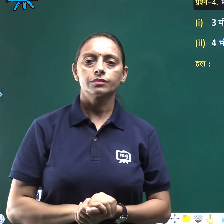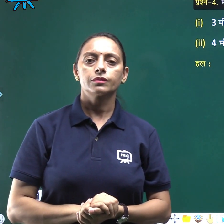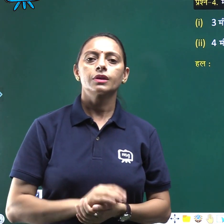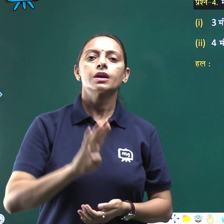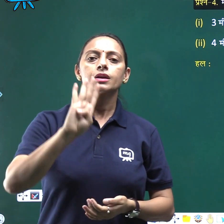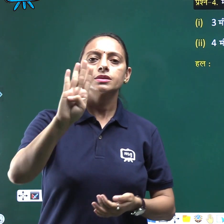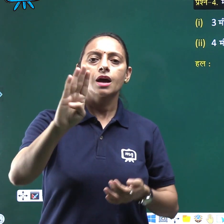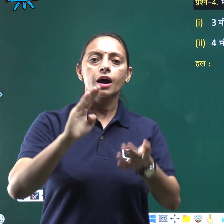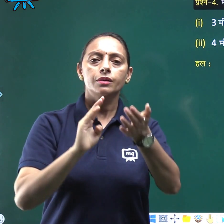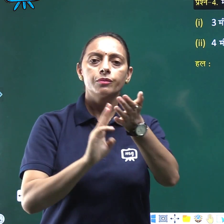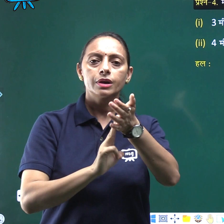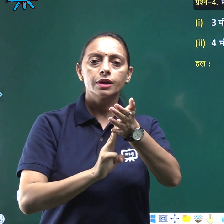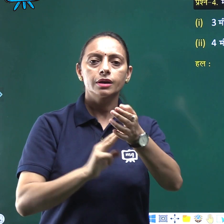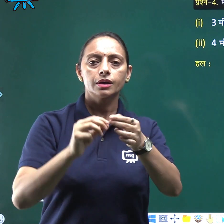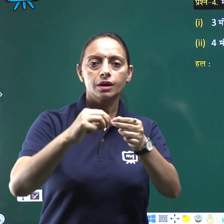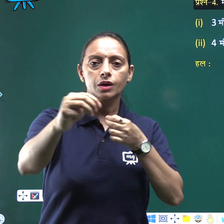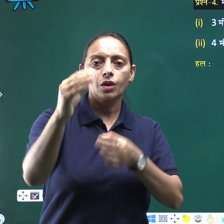4 मीटर को